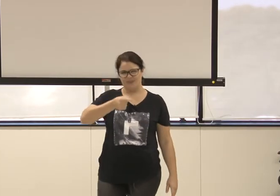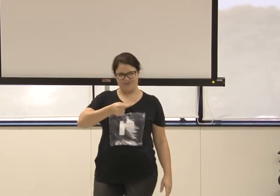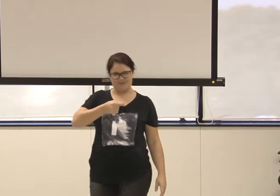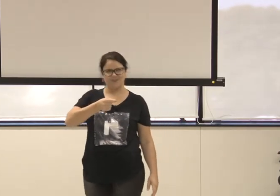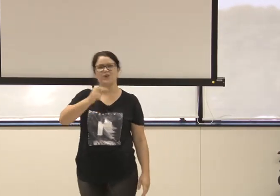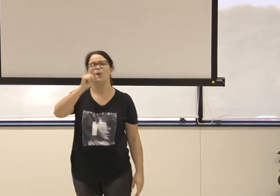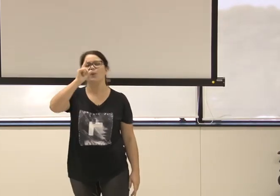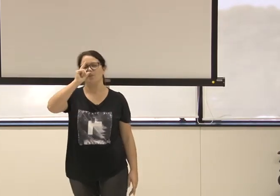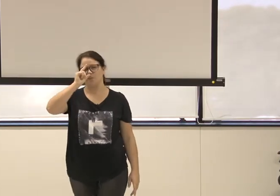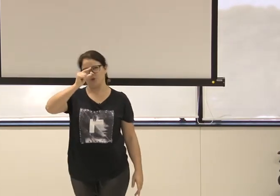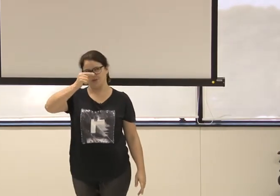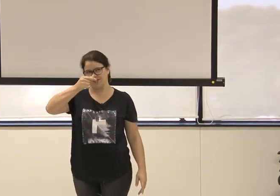No narigão.